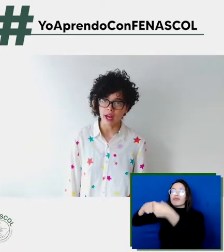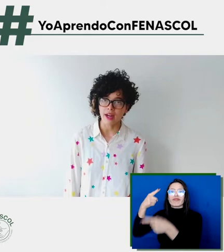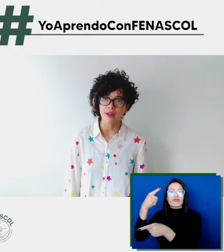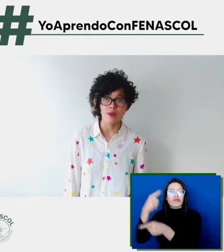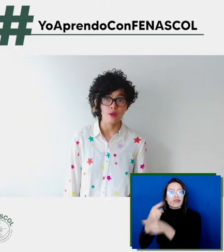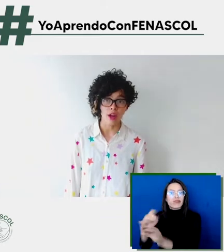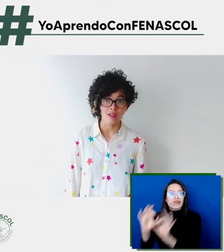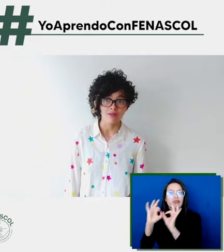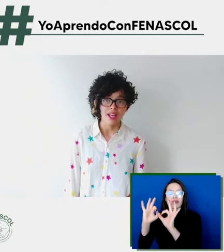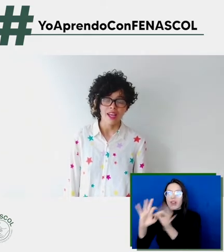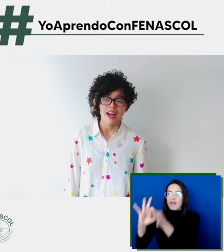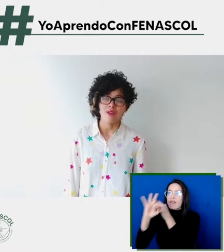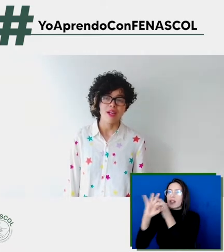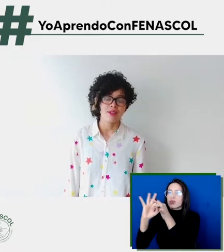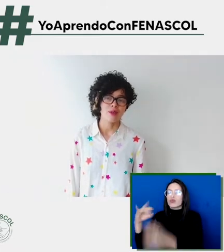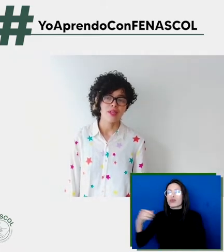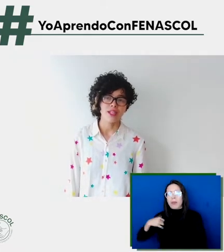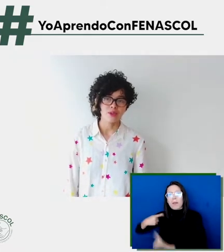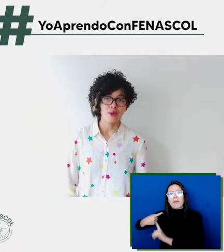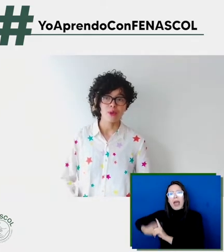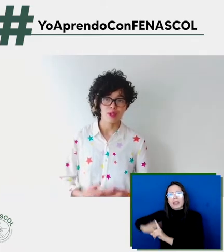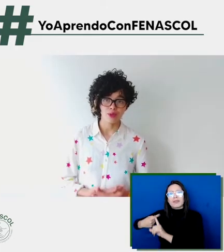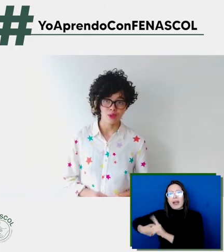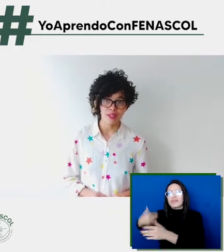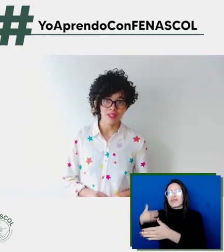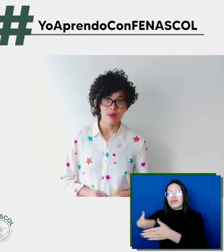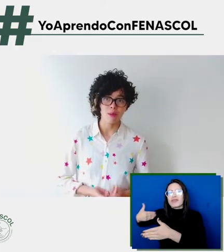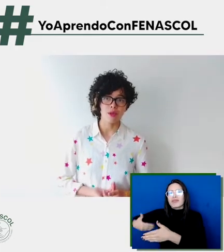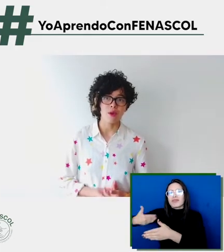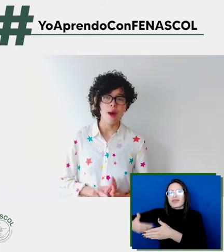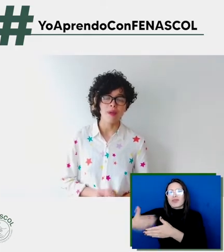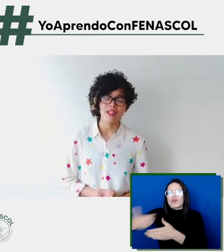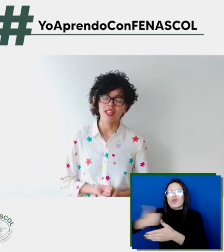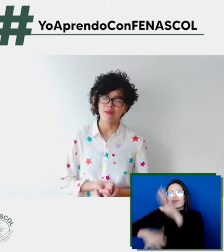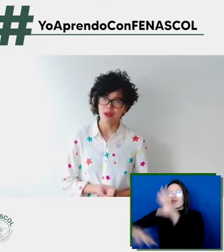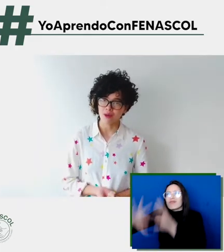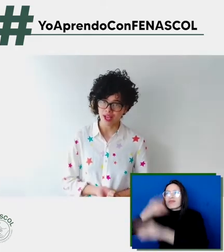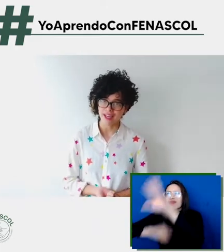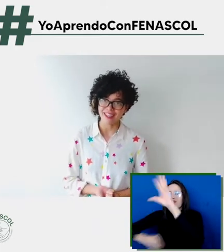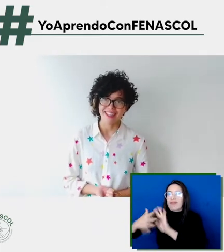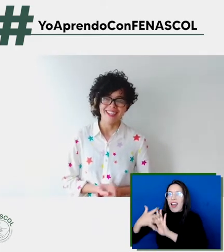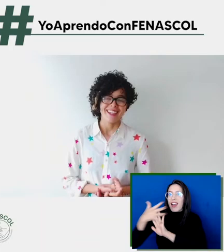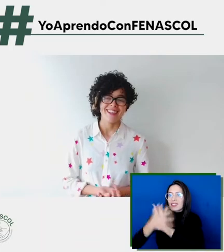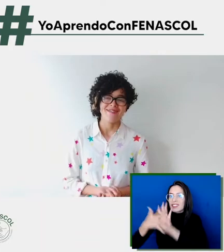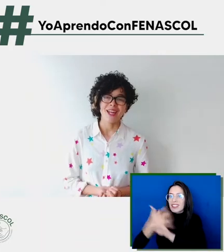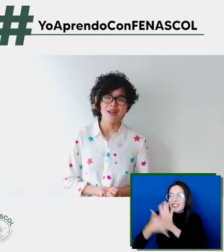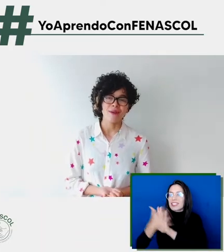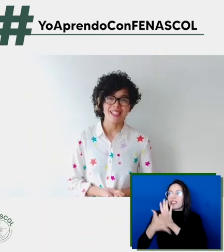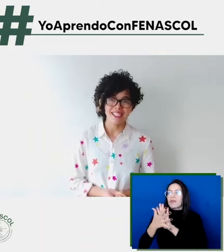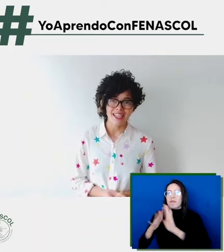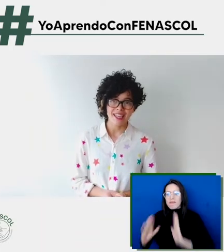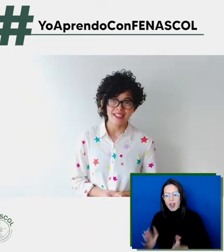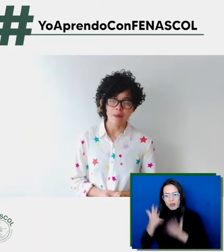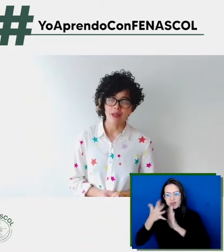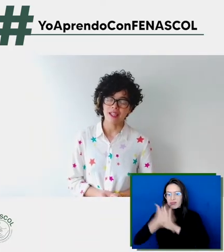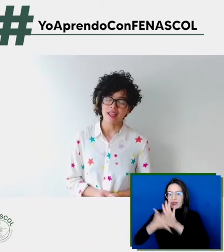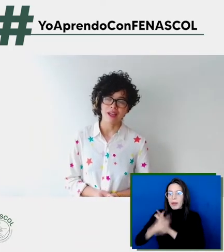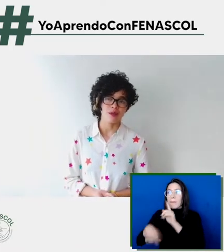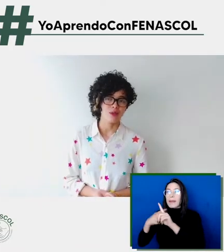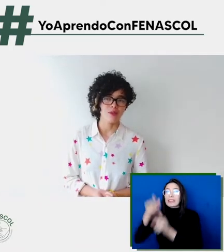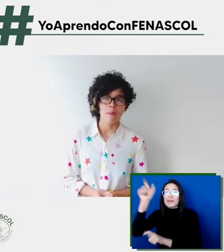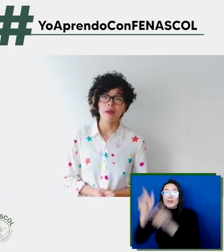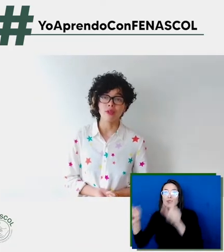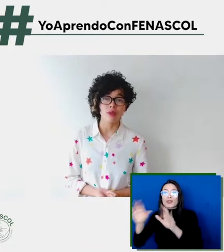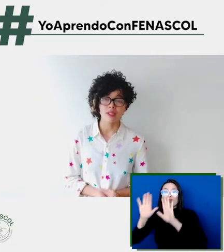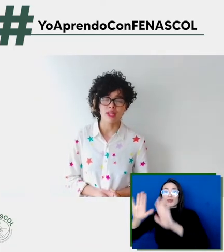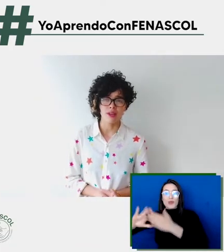un gran lugar. A lo largo de todos estos meses he podido aprender y mejorar mi lengua de señas, aparte